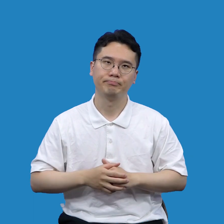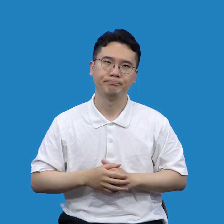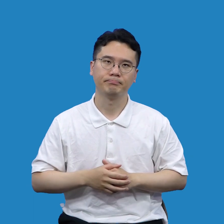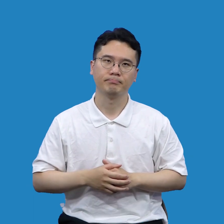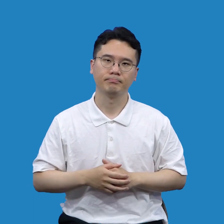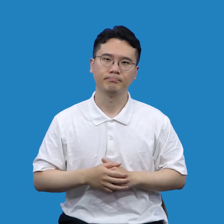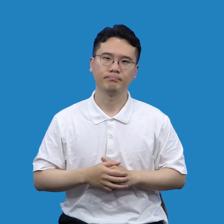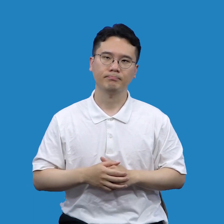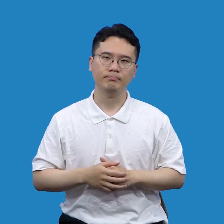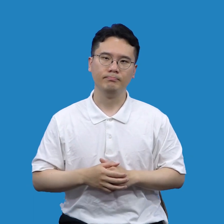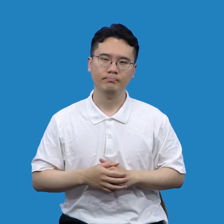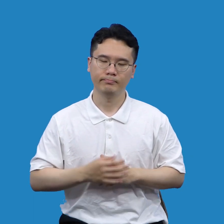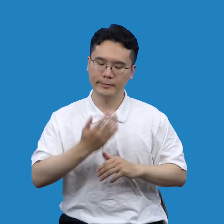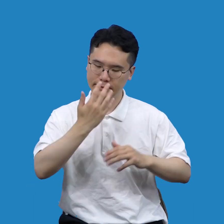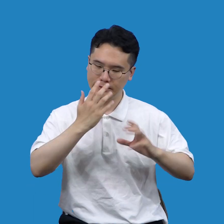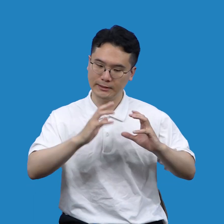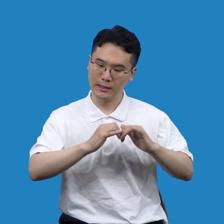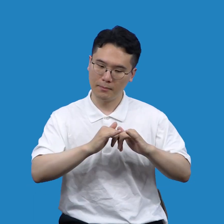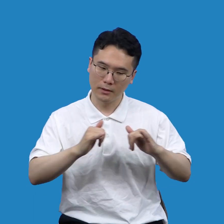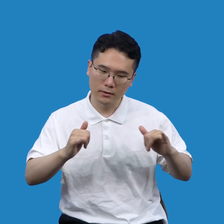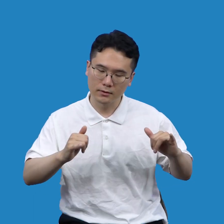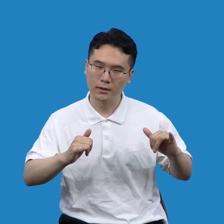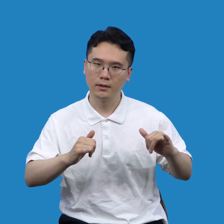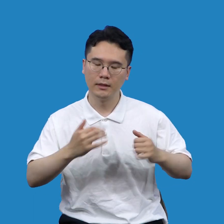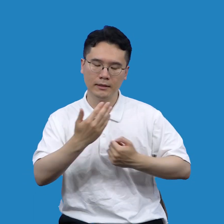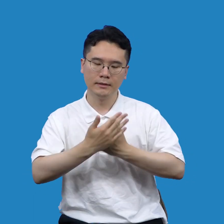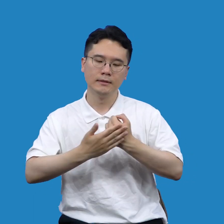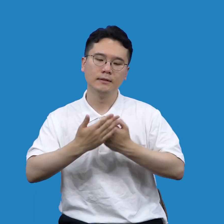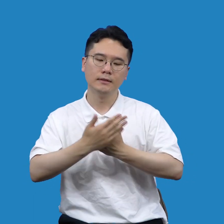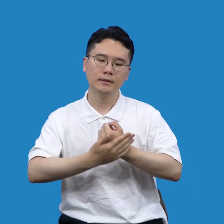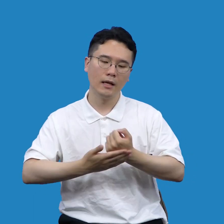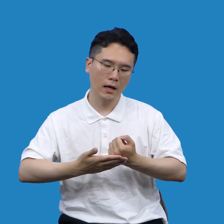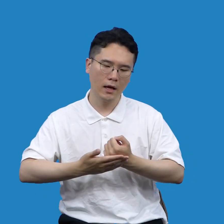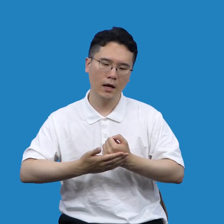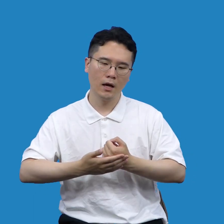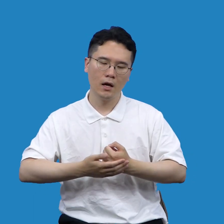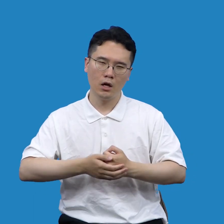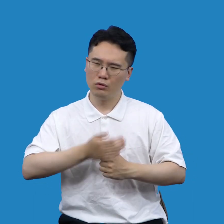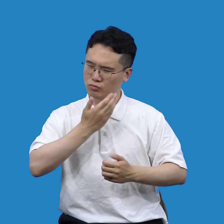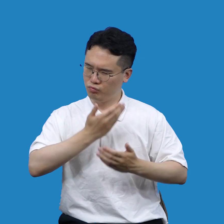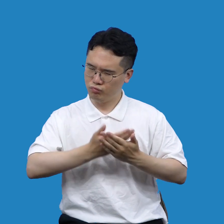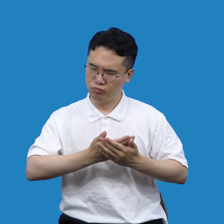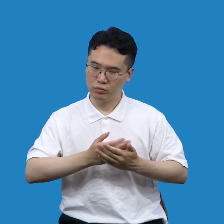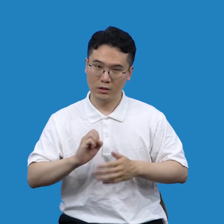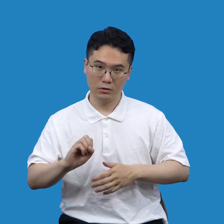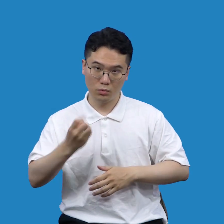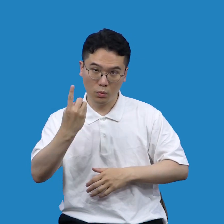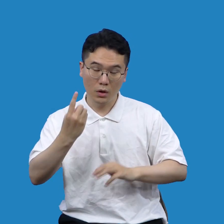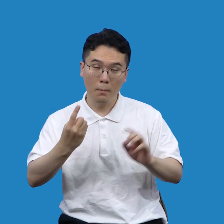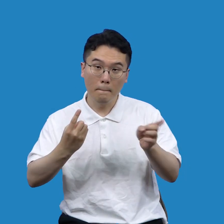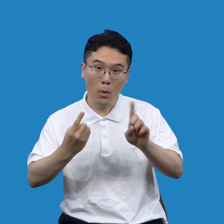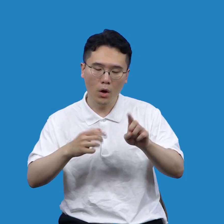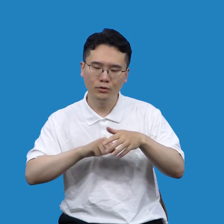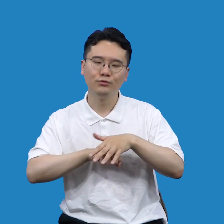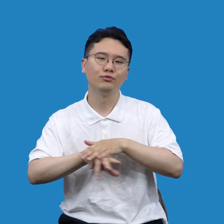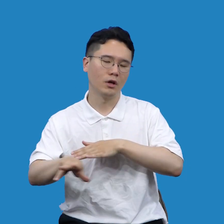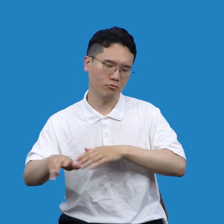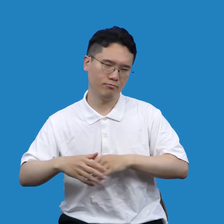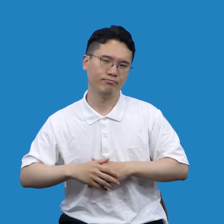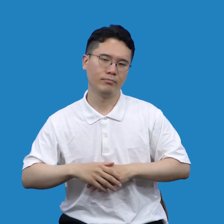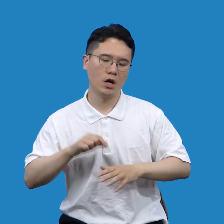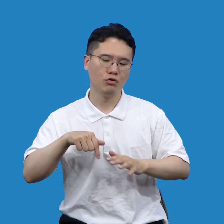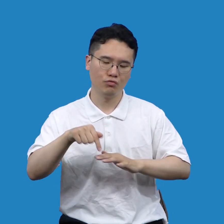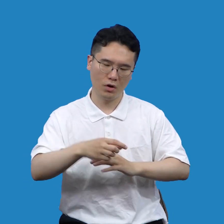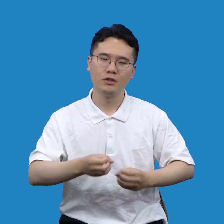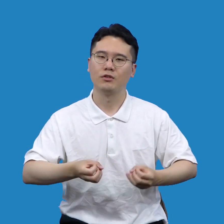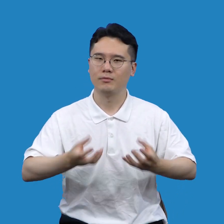자, 이스라엘 백성들에게 은혜의 결정적 시작이 출애굽 사건이에요. 출애굽 사건. 6월절